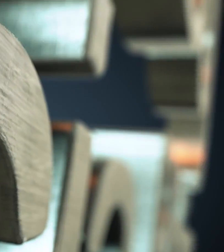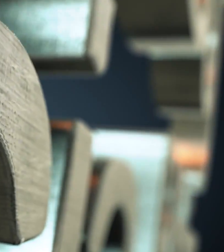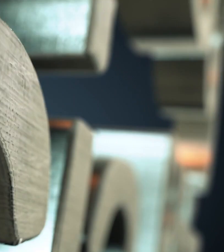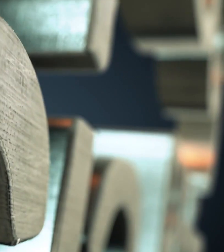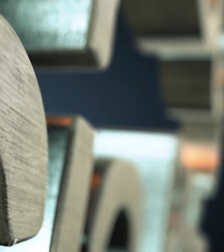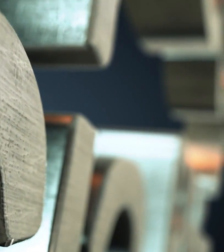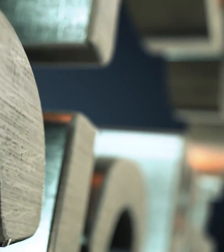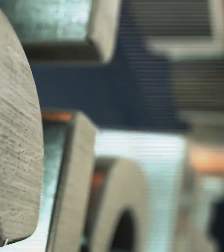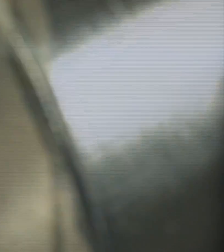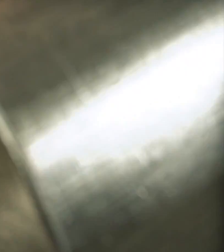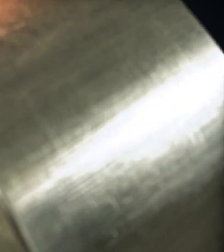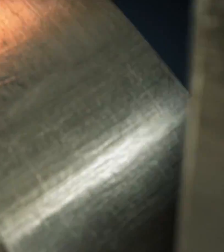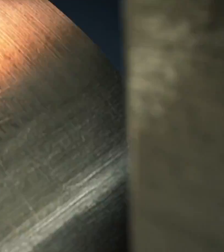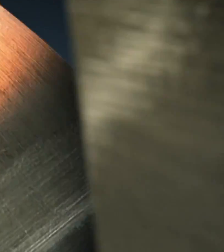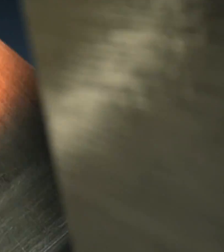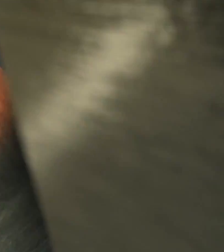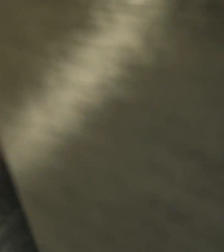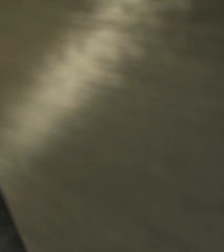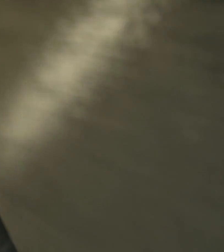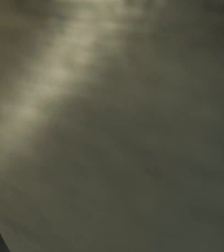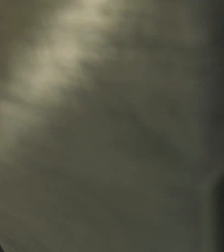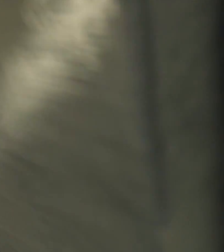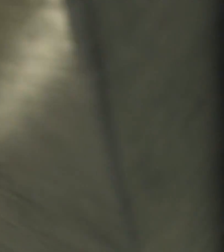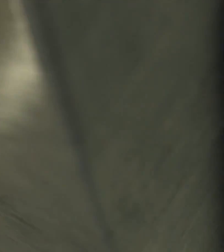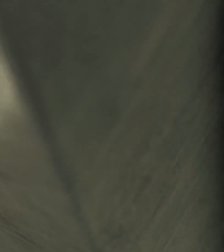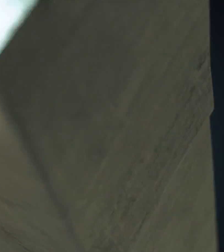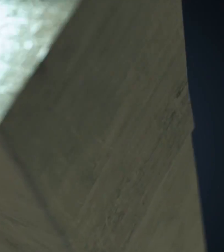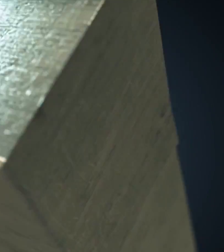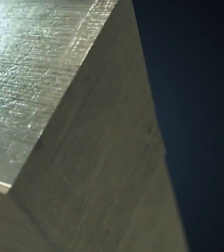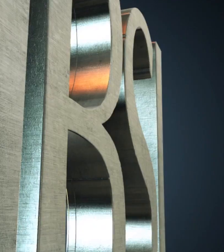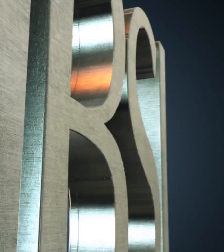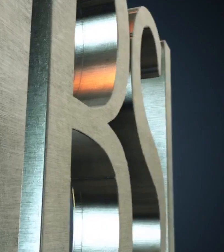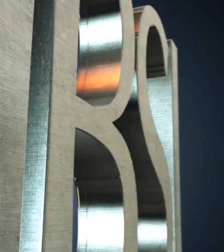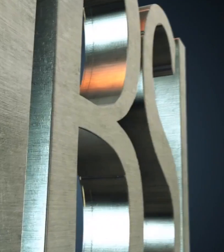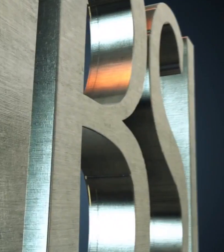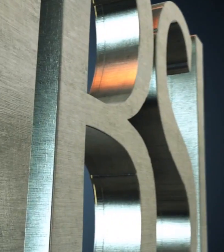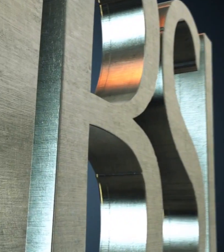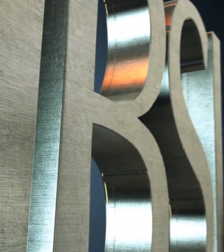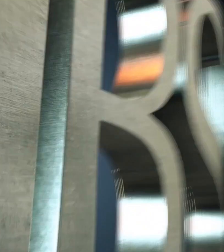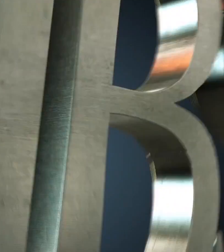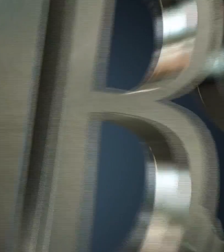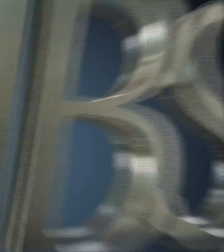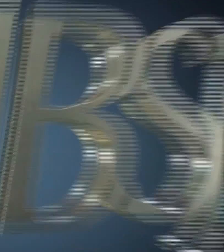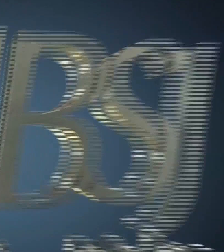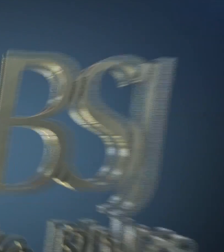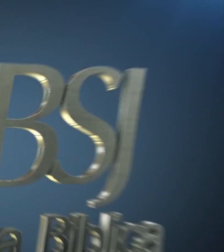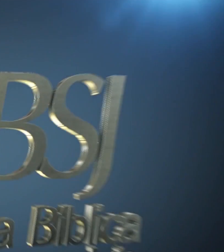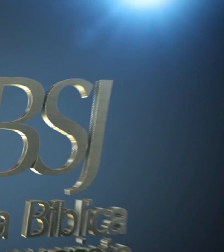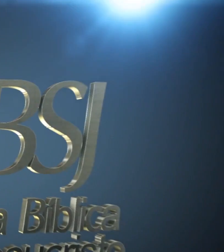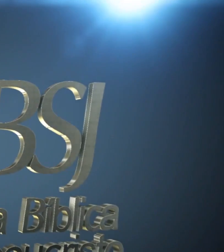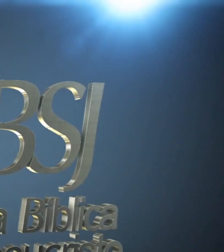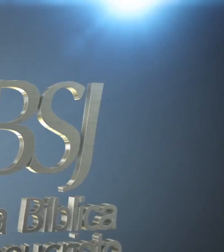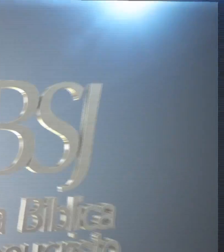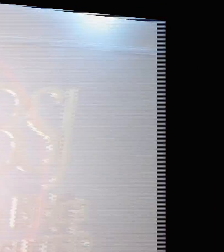Iglesia Bíblica del Señor Jesucristo presenta Palabra de Gracia.